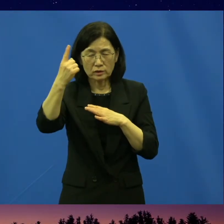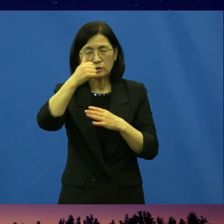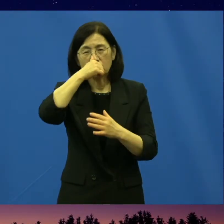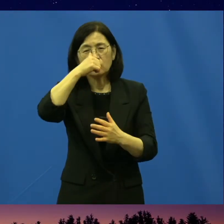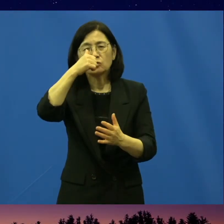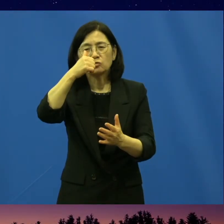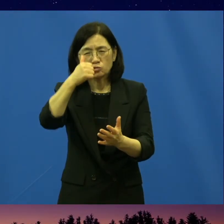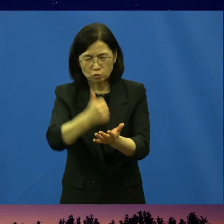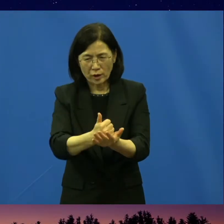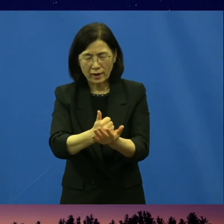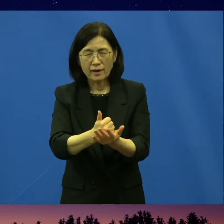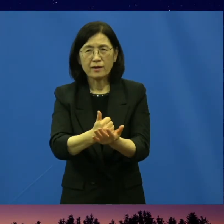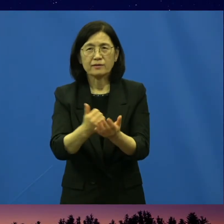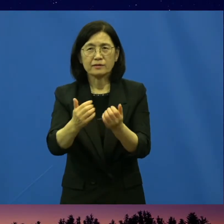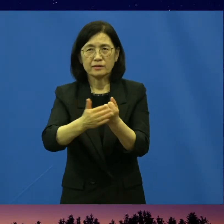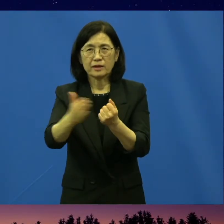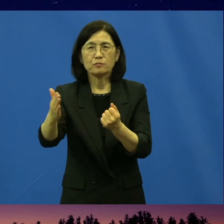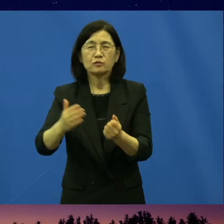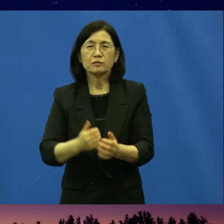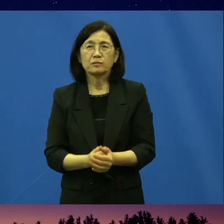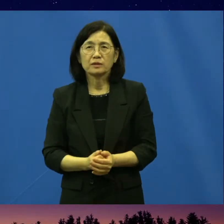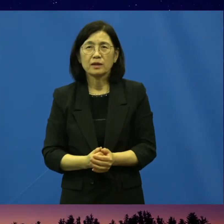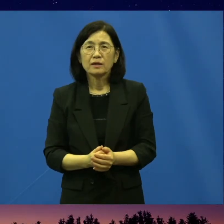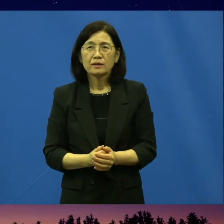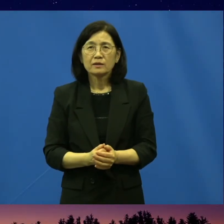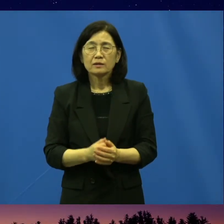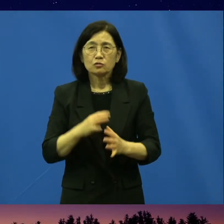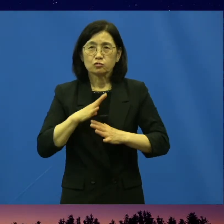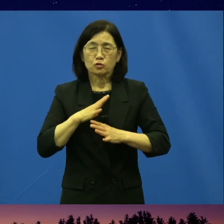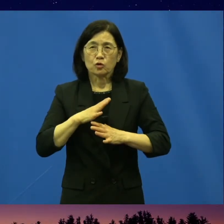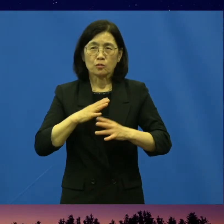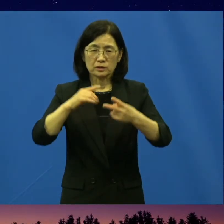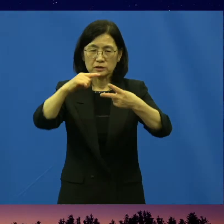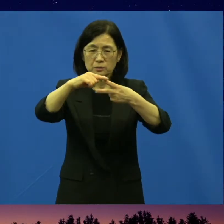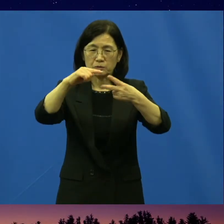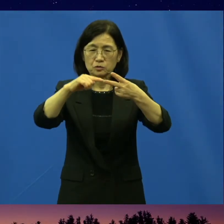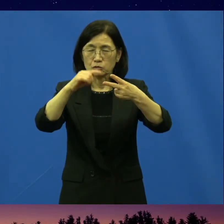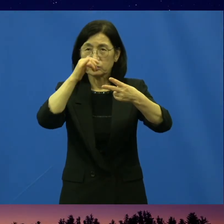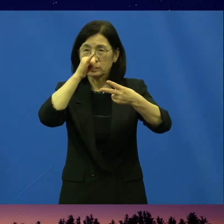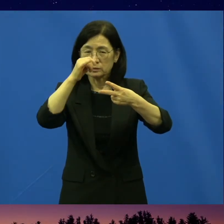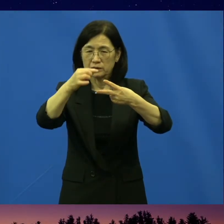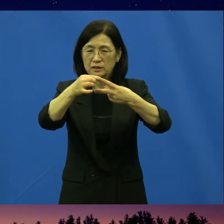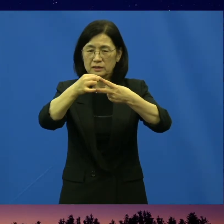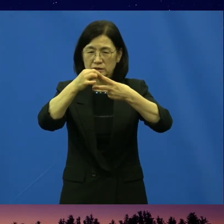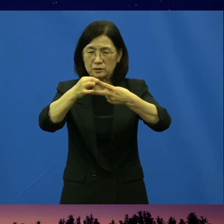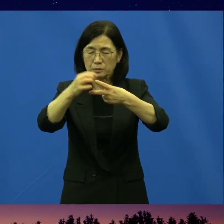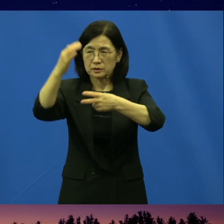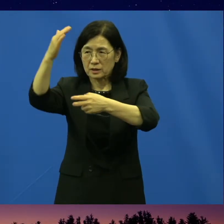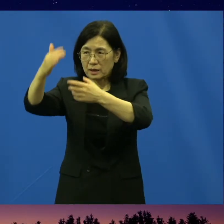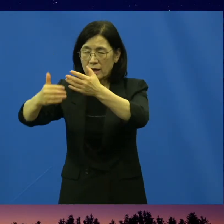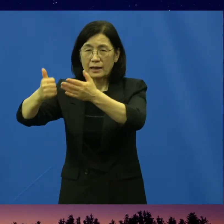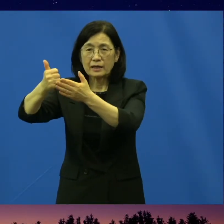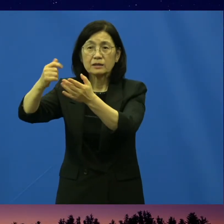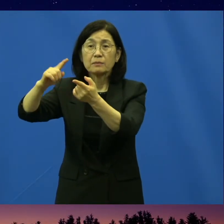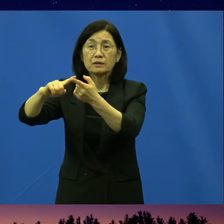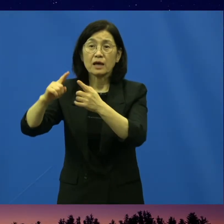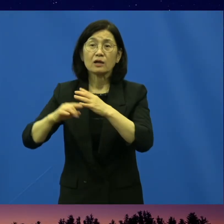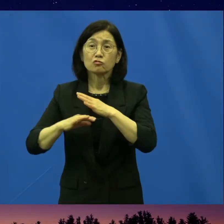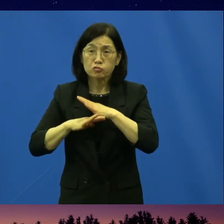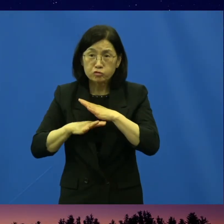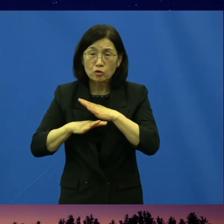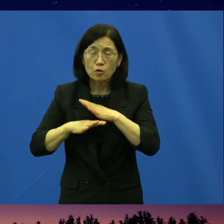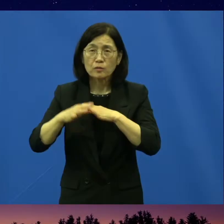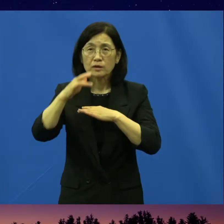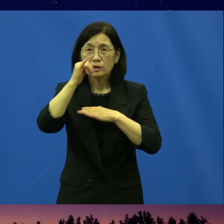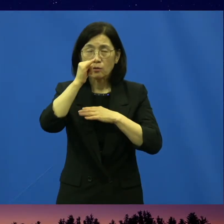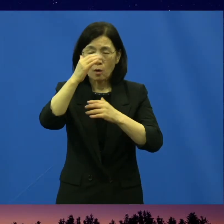우리가 가지는 가장 큰 두려움은 크게 분류하면 두 가지예요. 첫 번째는 하나님에 대한 두려움. 하나님을